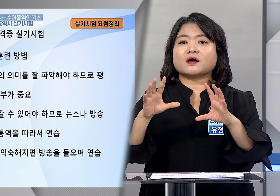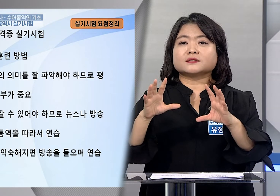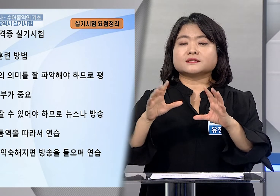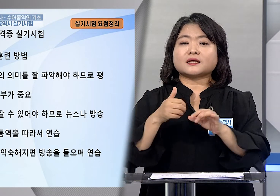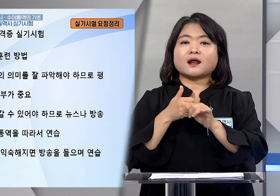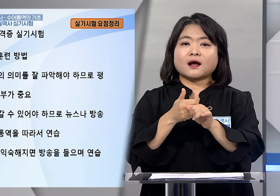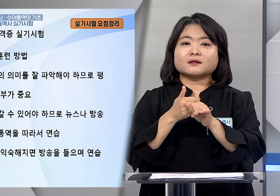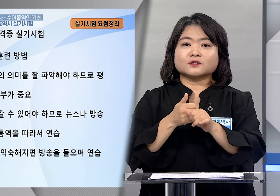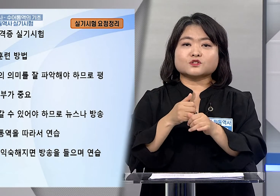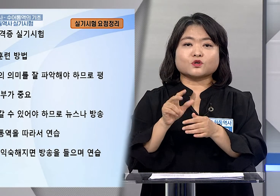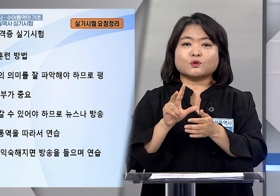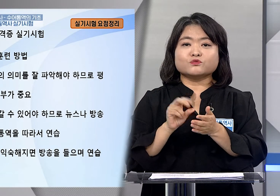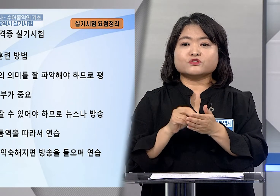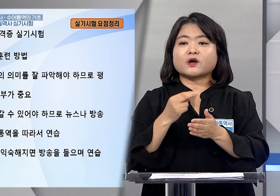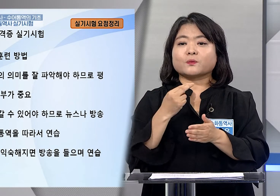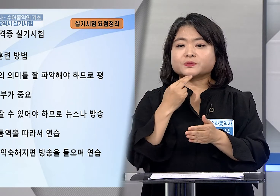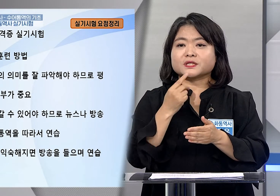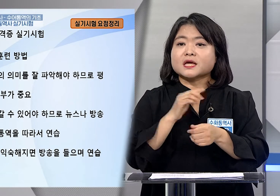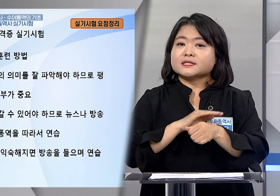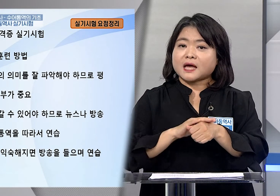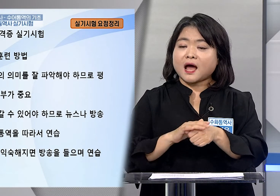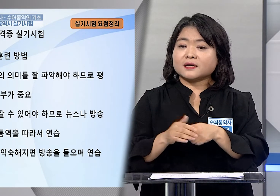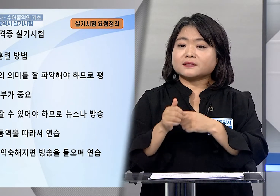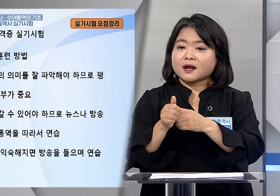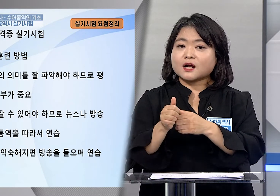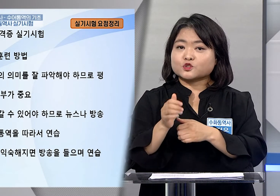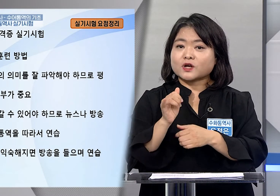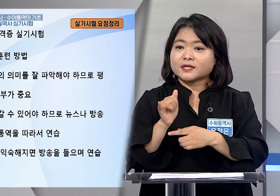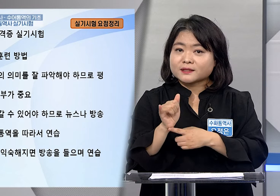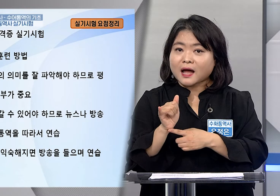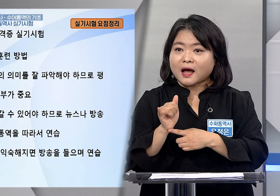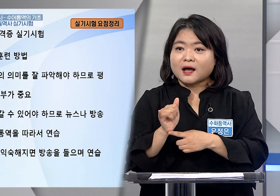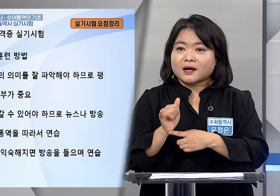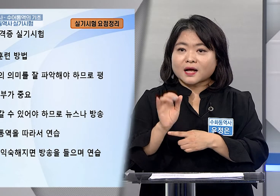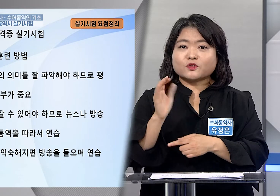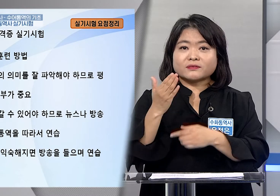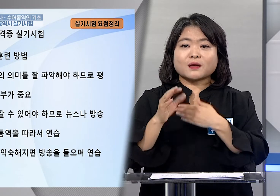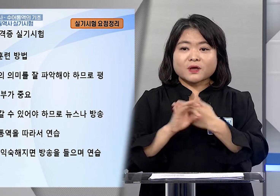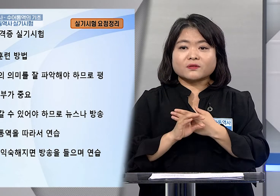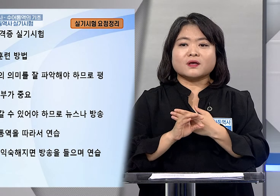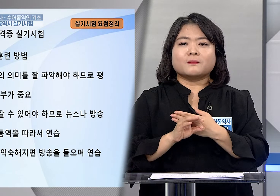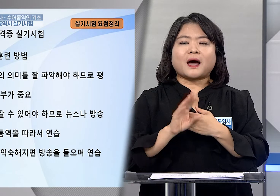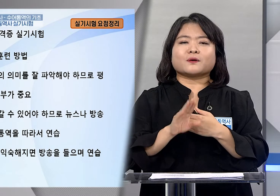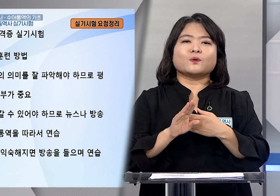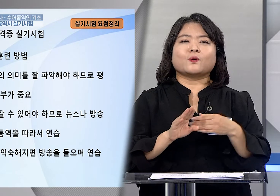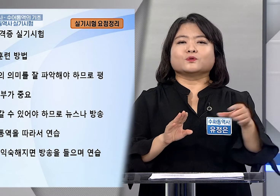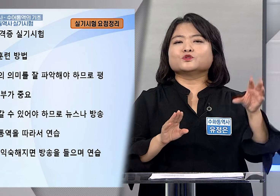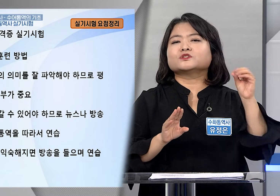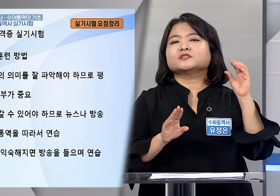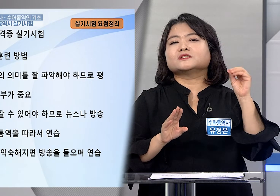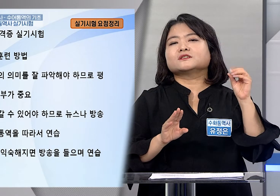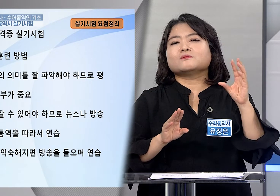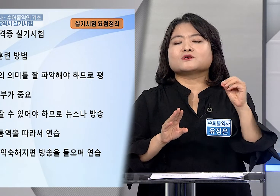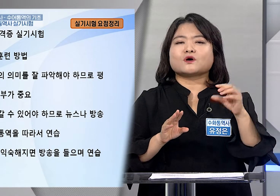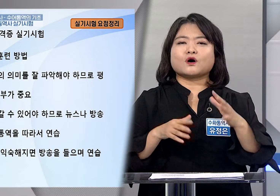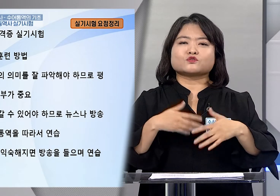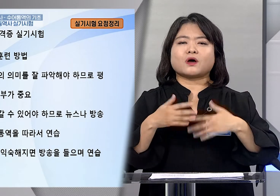수화를 따라가는 것은 전혀 문제가 없이 잘 따라갈 수가 있다가 된다면 바로 뉴스를 들으면서 수화를